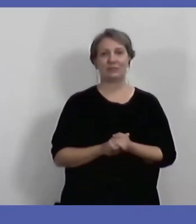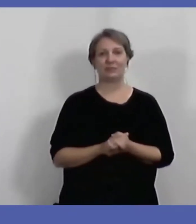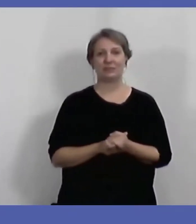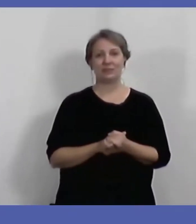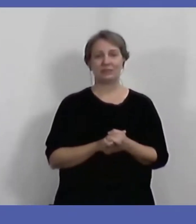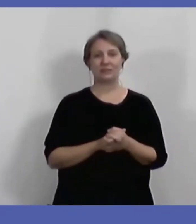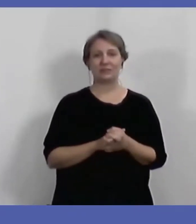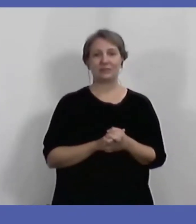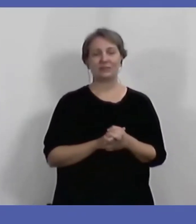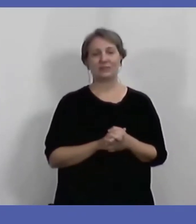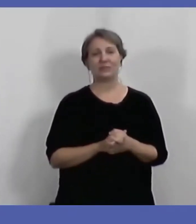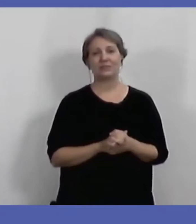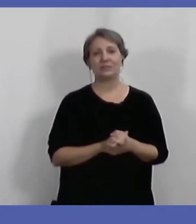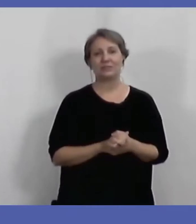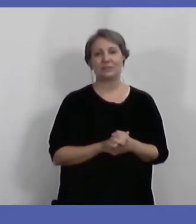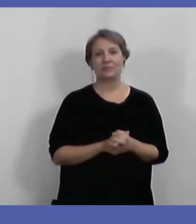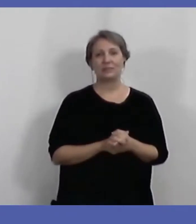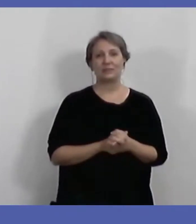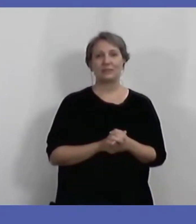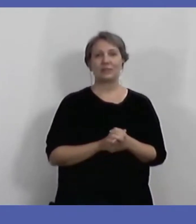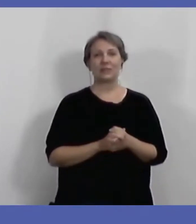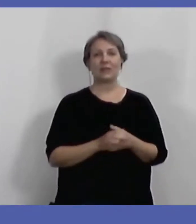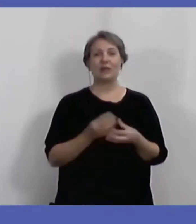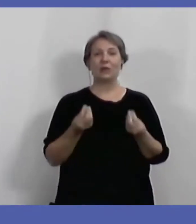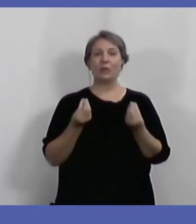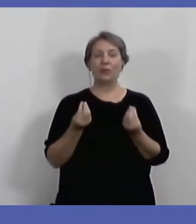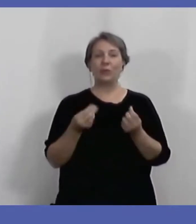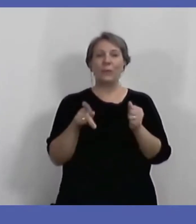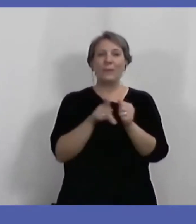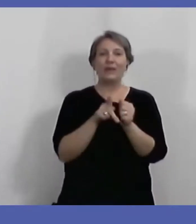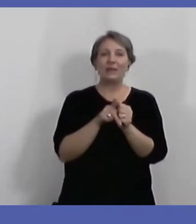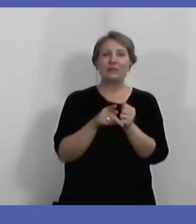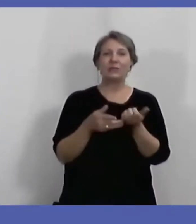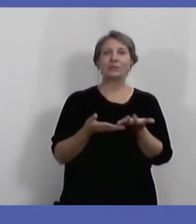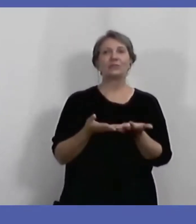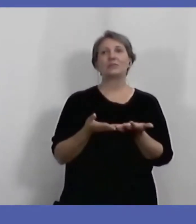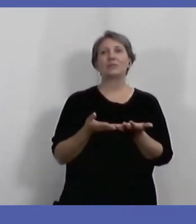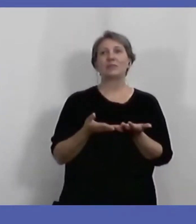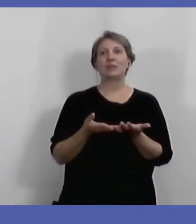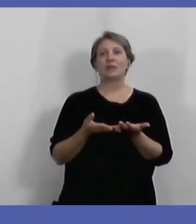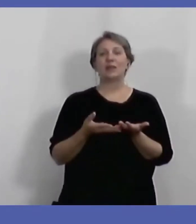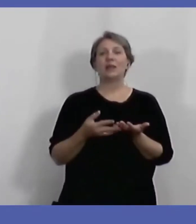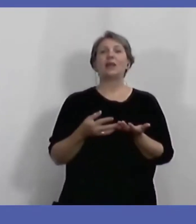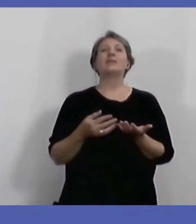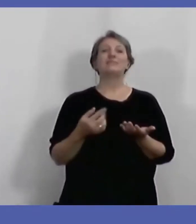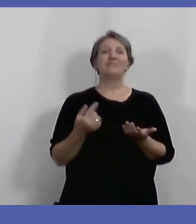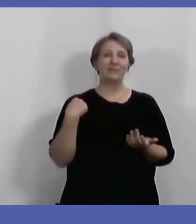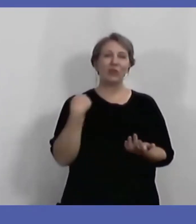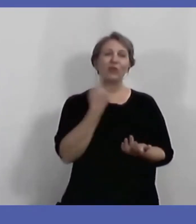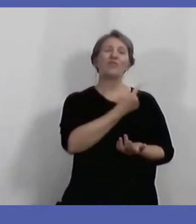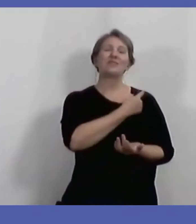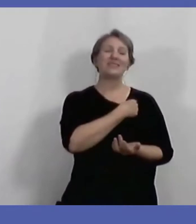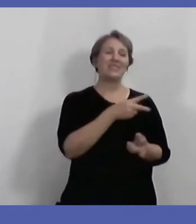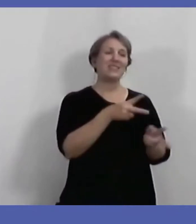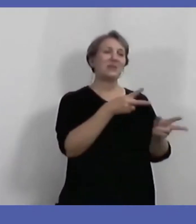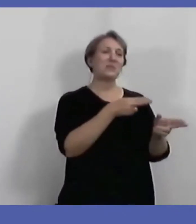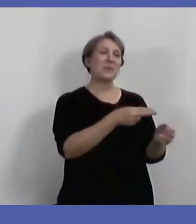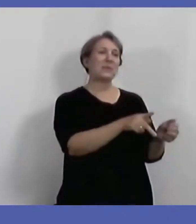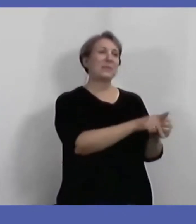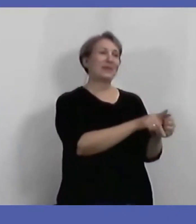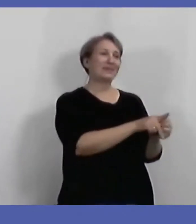é o nosso maior representante. Nós somos assim, de um